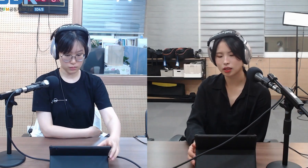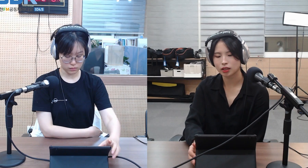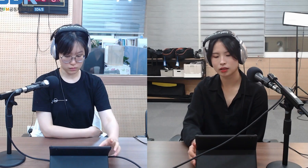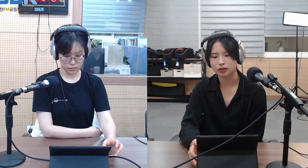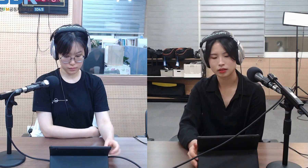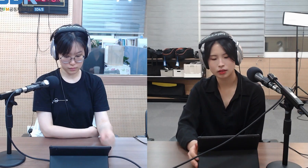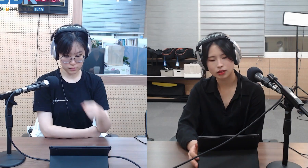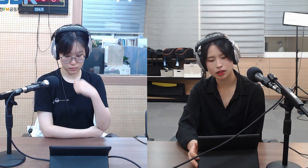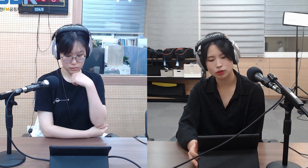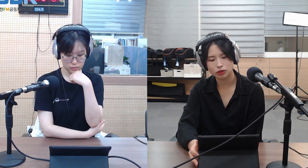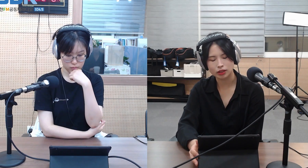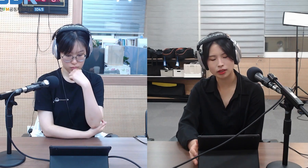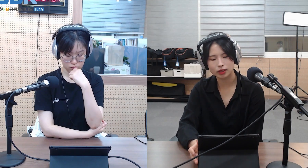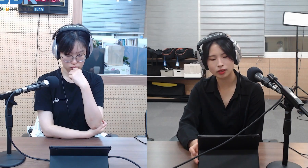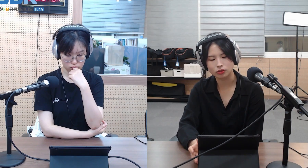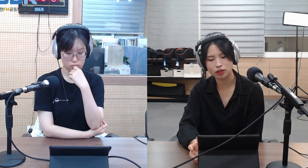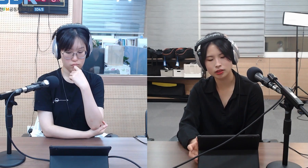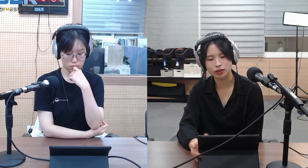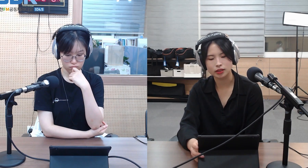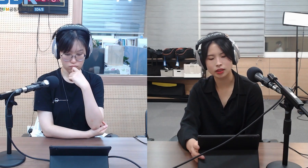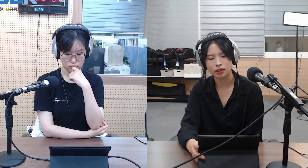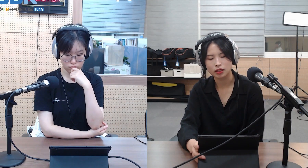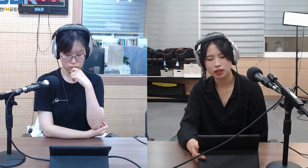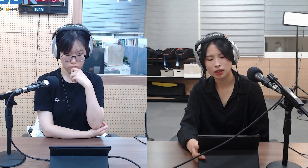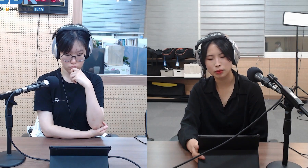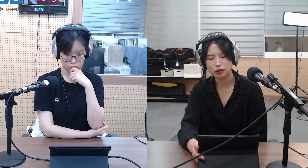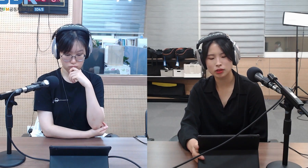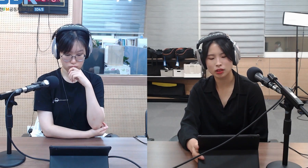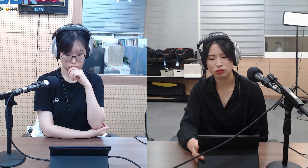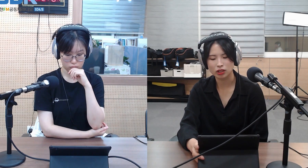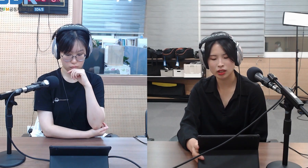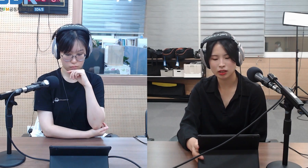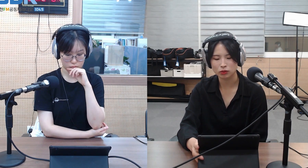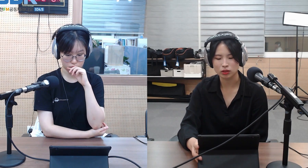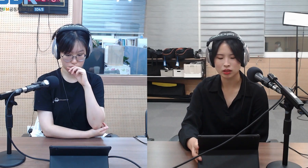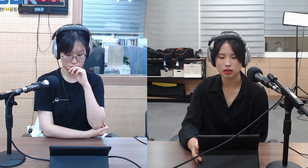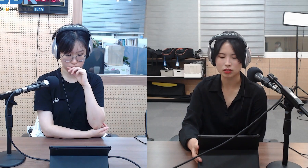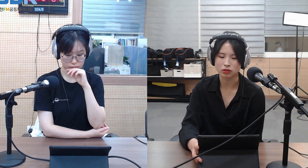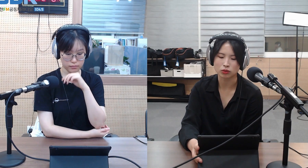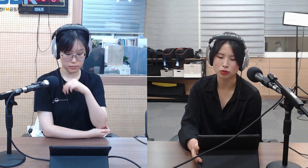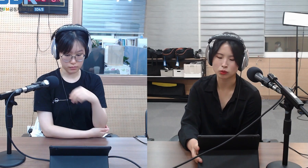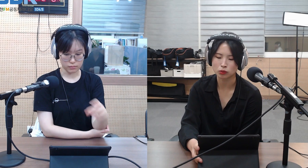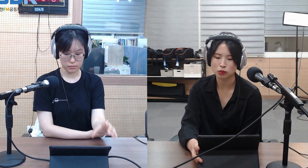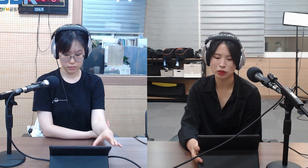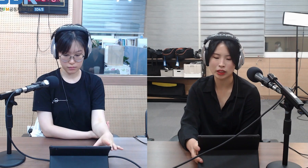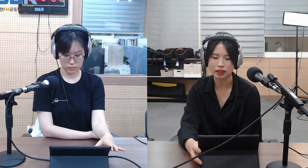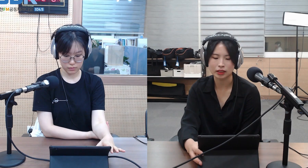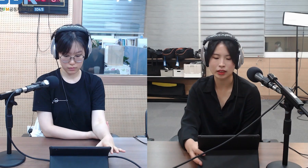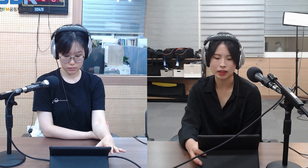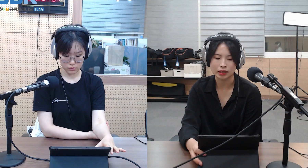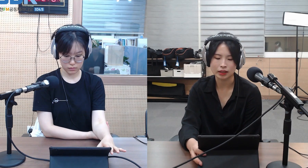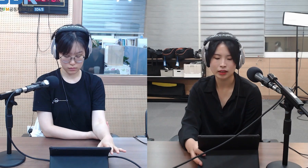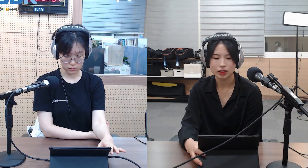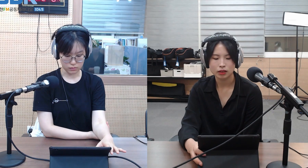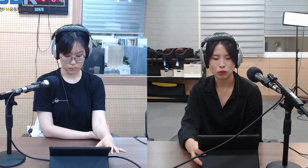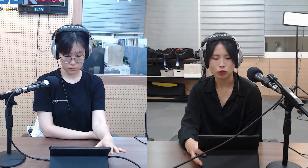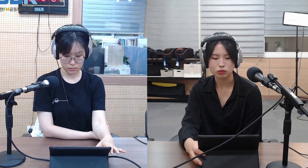관련된 내용인데 여기에서 이제 기본적인 우리가 알고 있는 그런 노동이 아니라 뭐